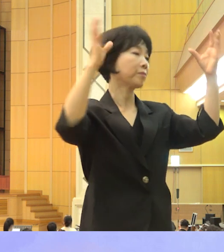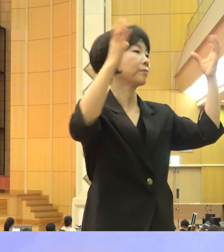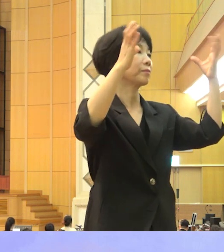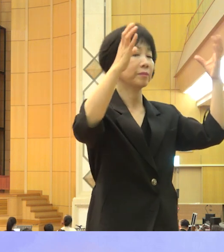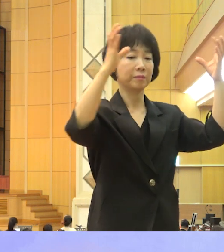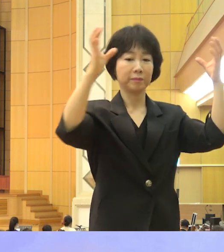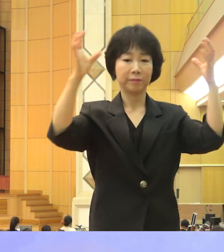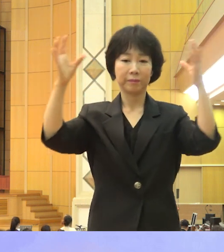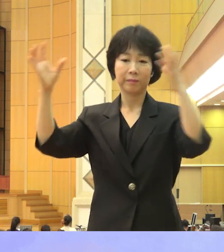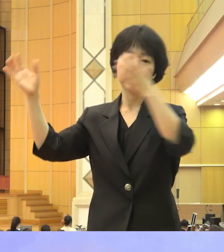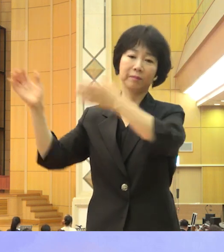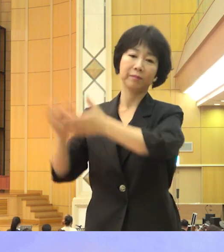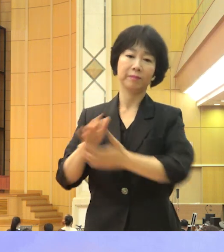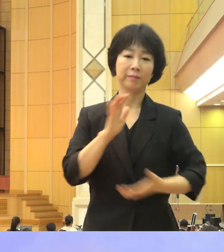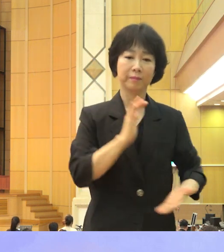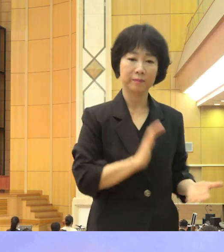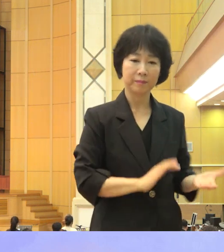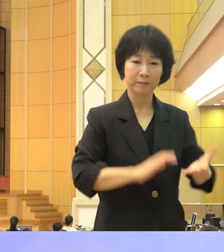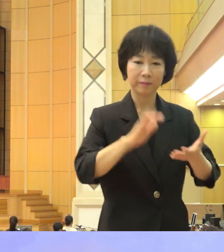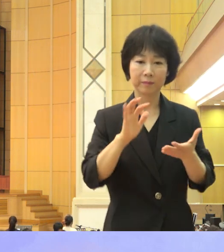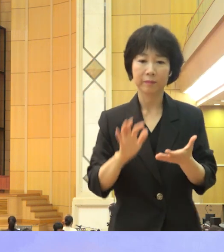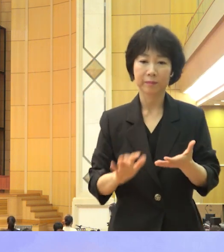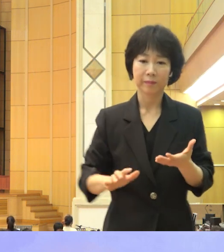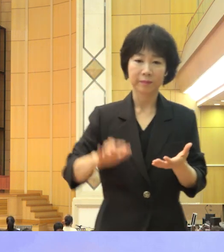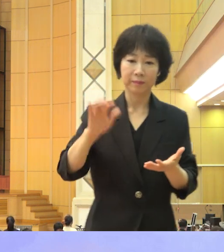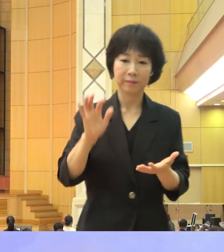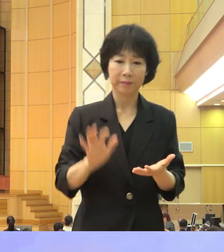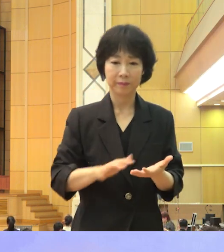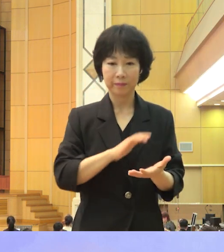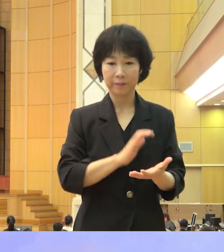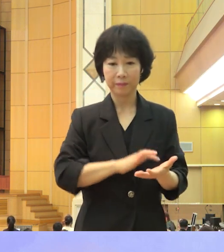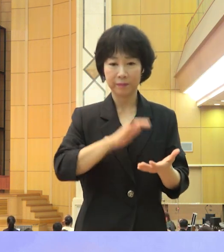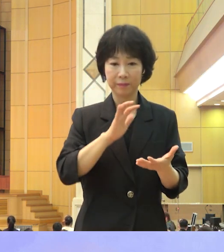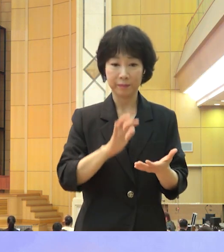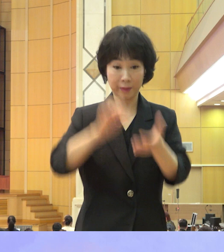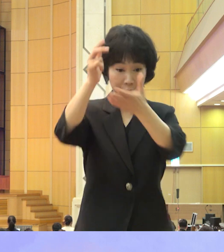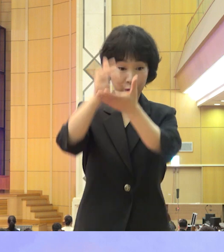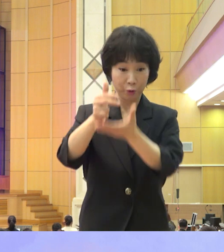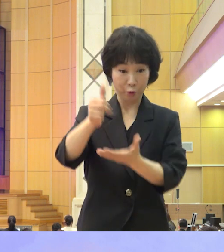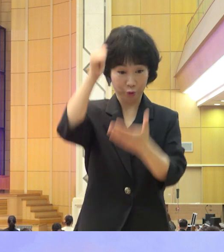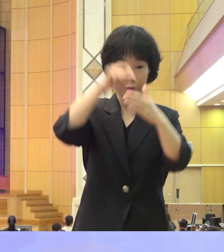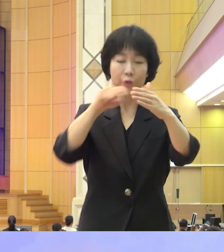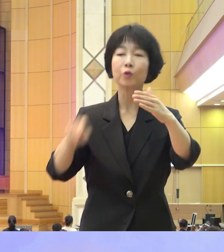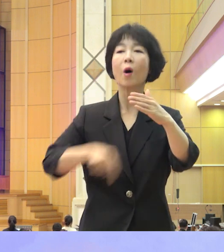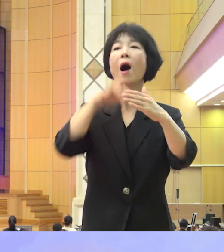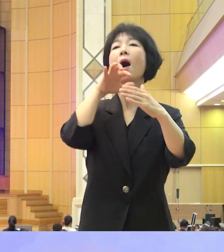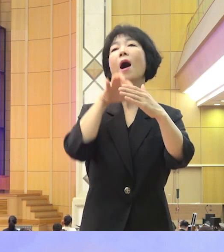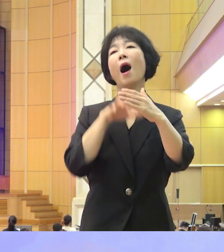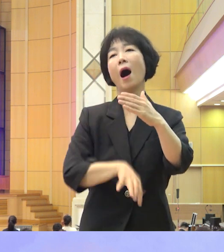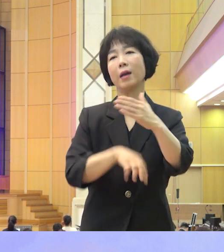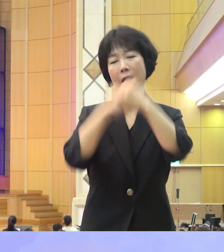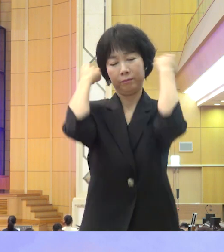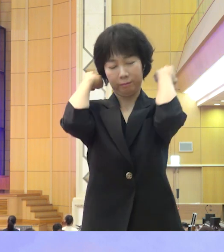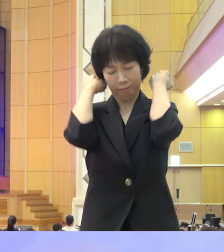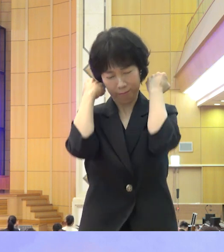박수 치며 찬양합니다. 주 안에 있는 나에게, 주